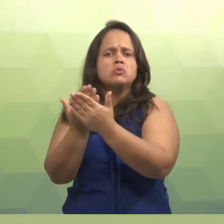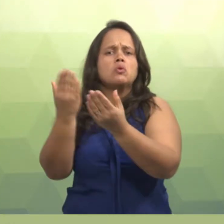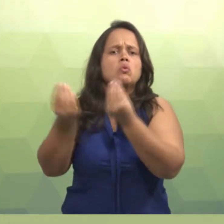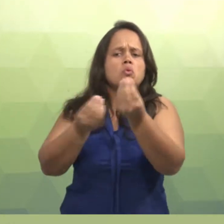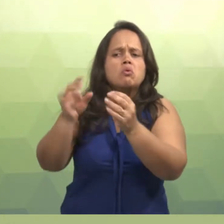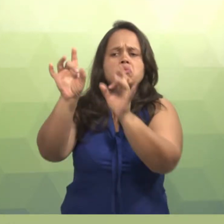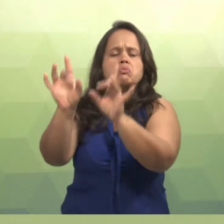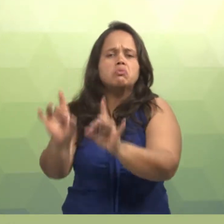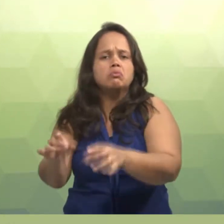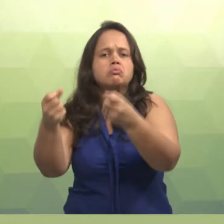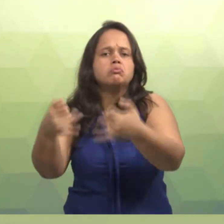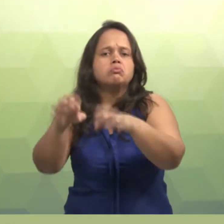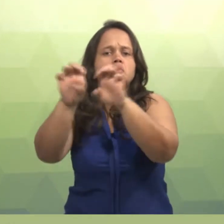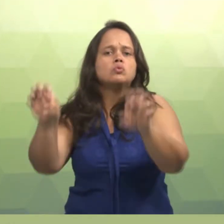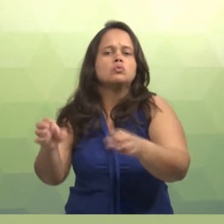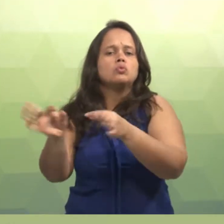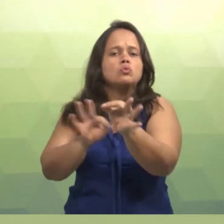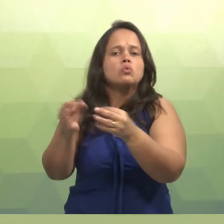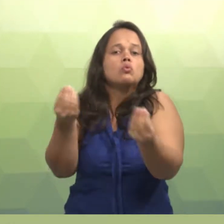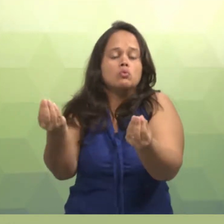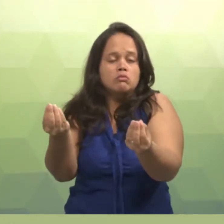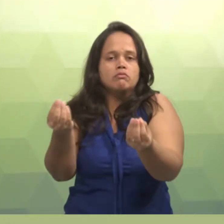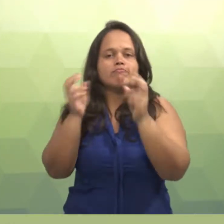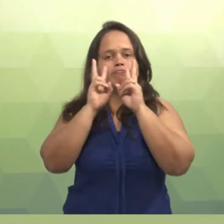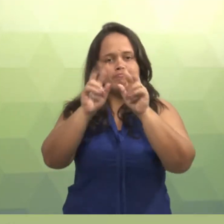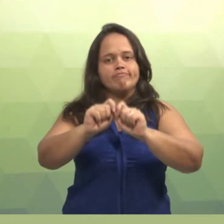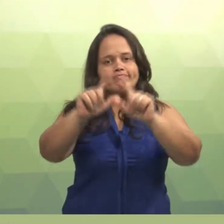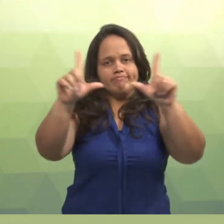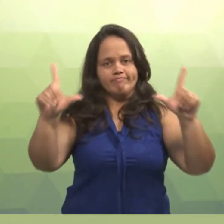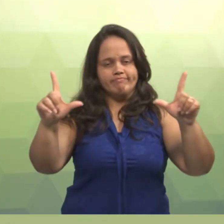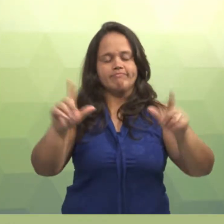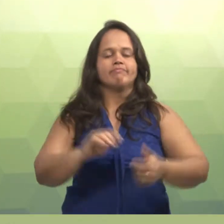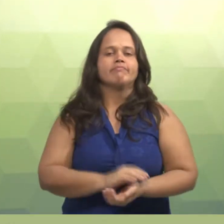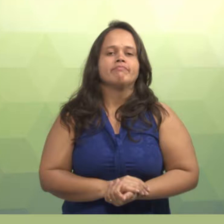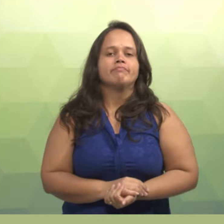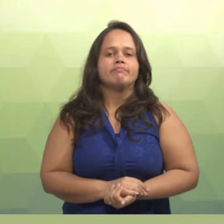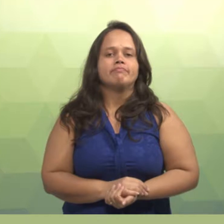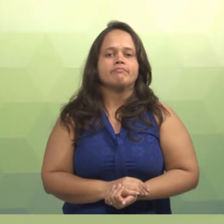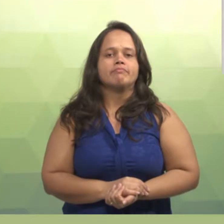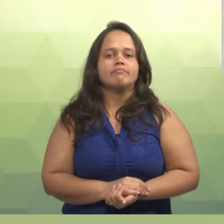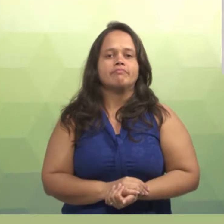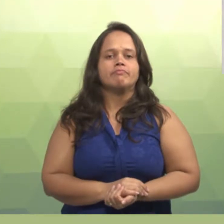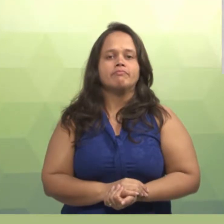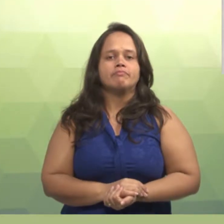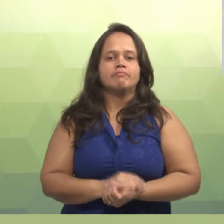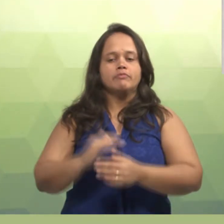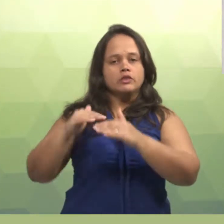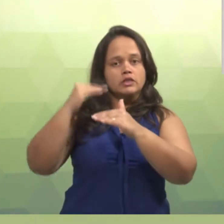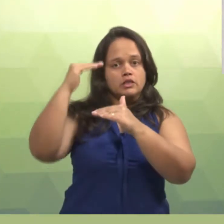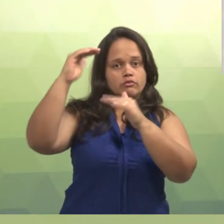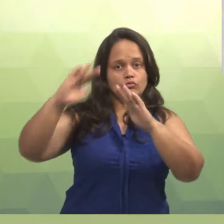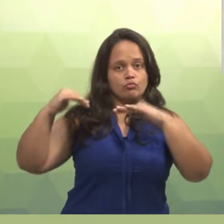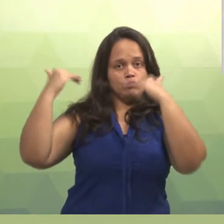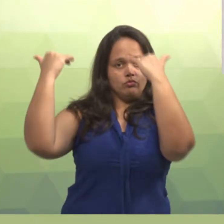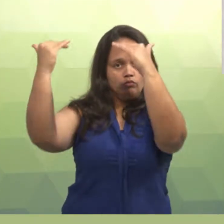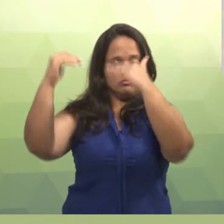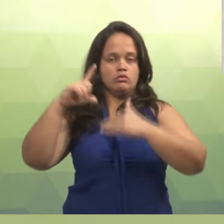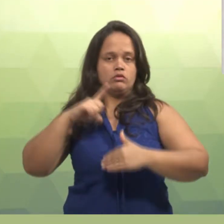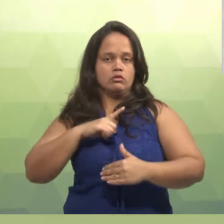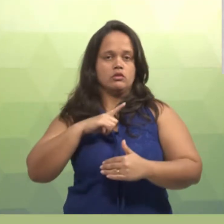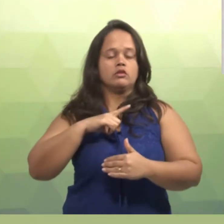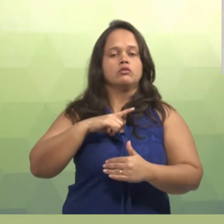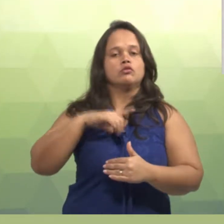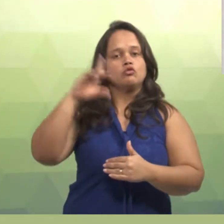seguinte estrutura organizacional. Vejamos aí na tela de vocês. No nível superior, nós temos